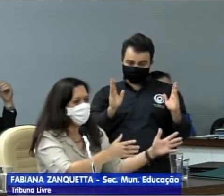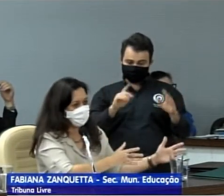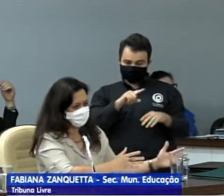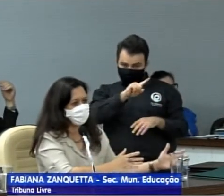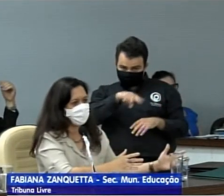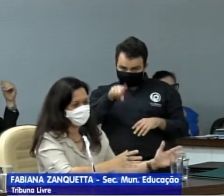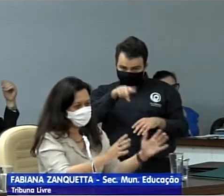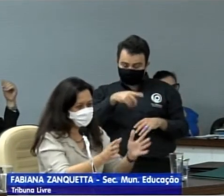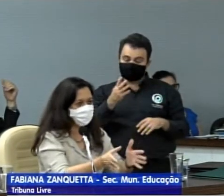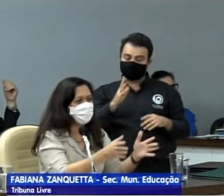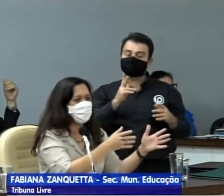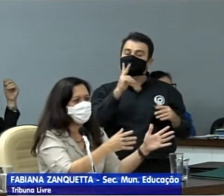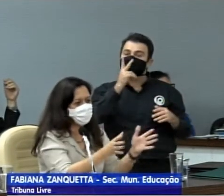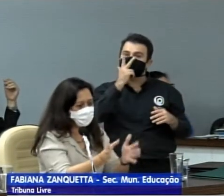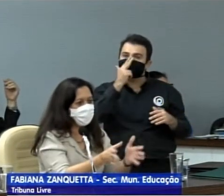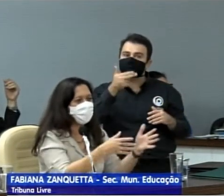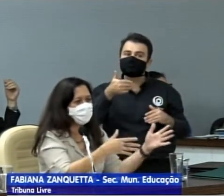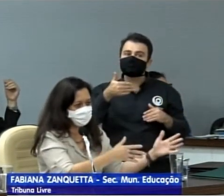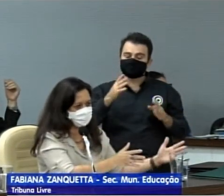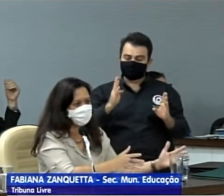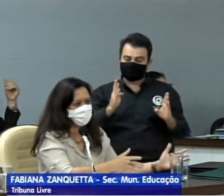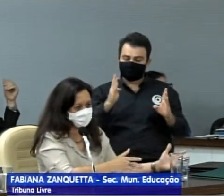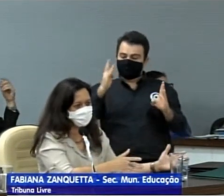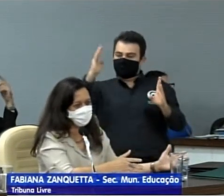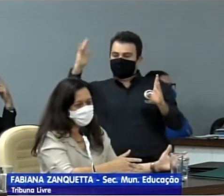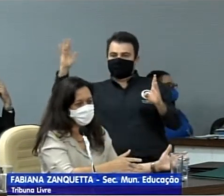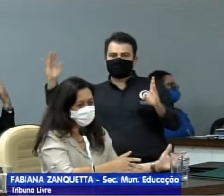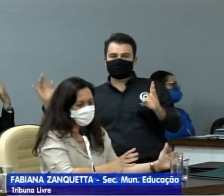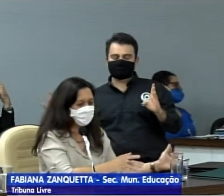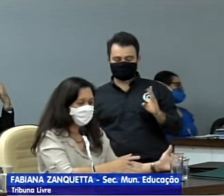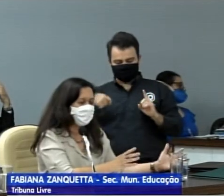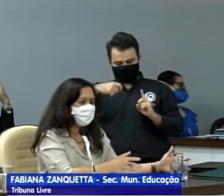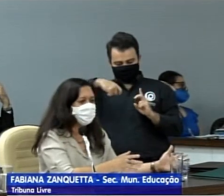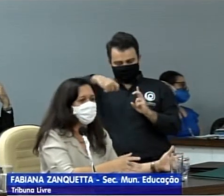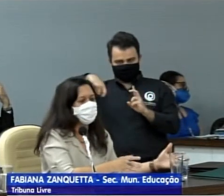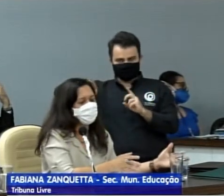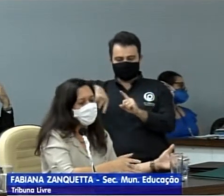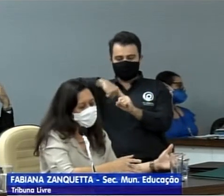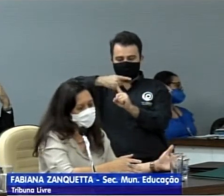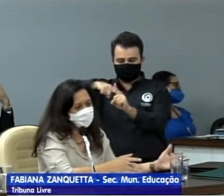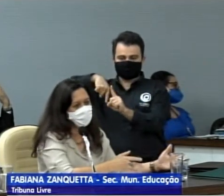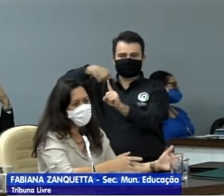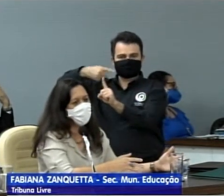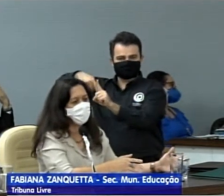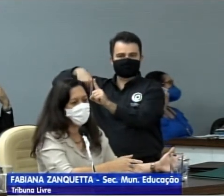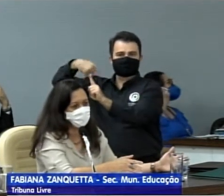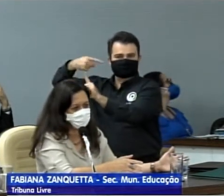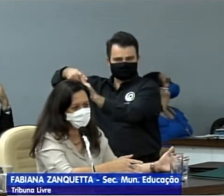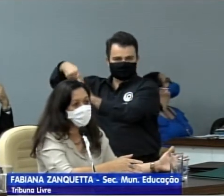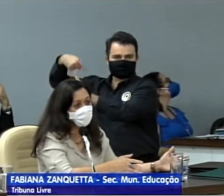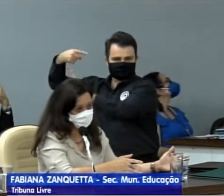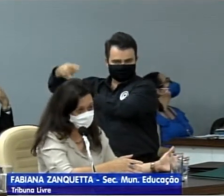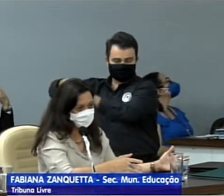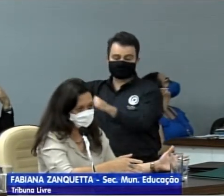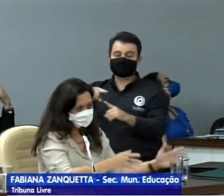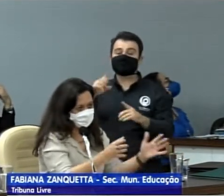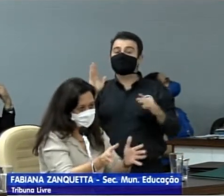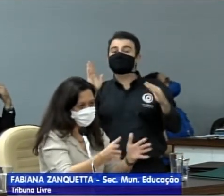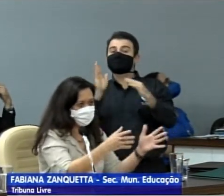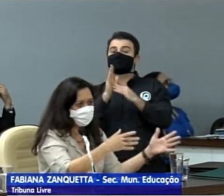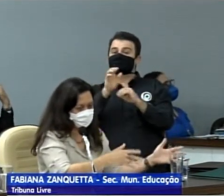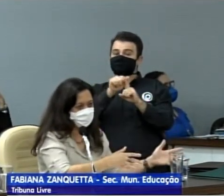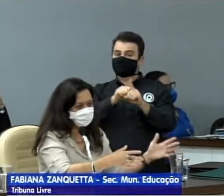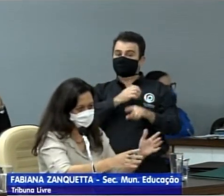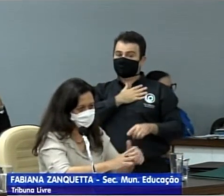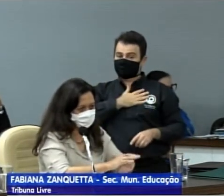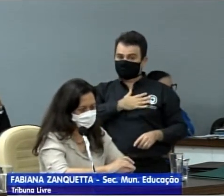o prazo. Então, foi adicionado esses mesmos números de dias. E esses dias acabaram agora no início de agosto, com essa